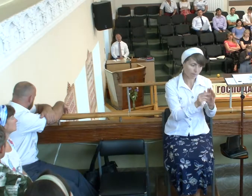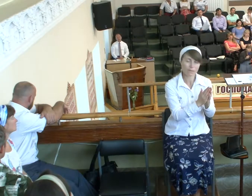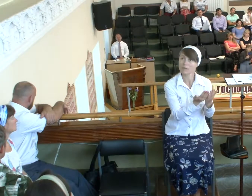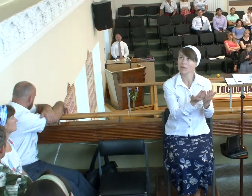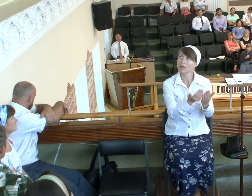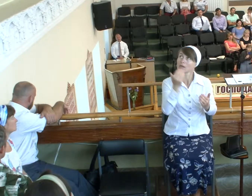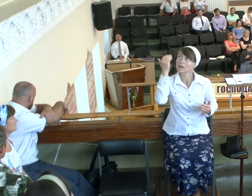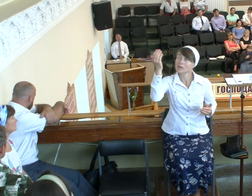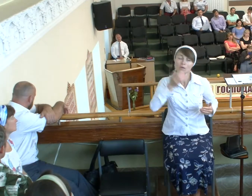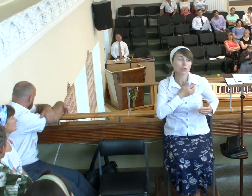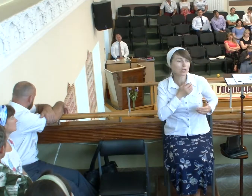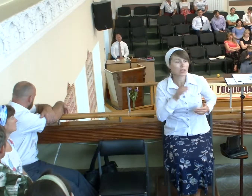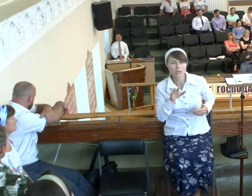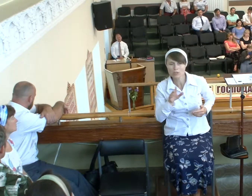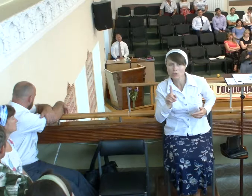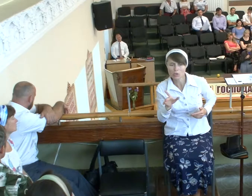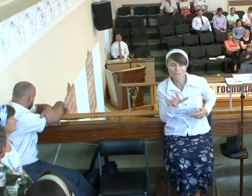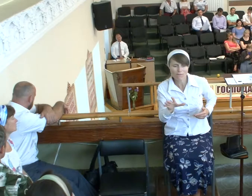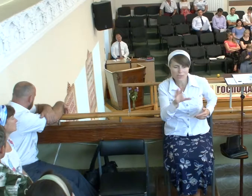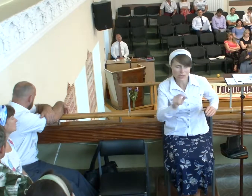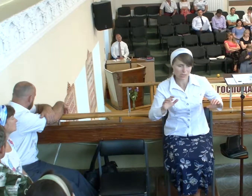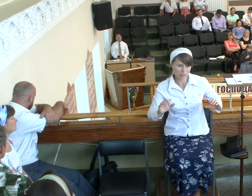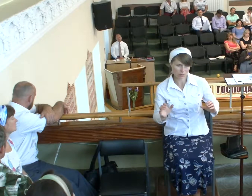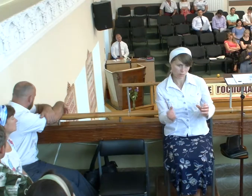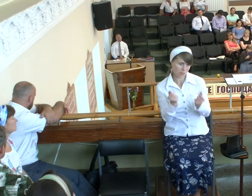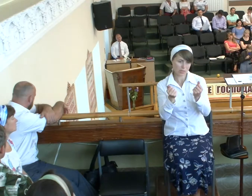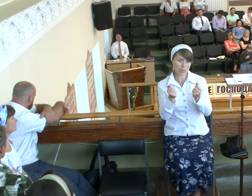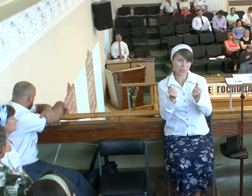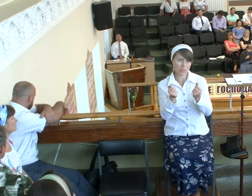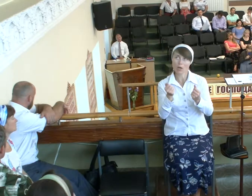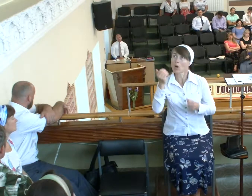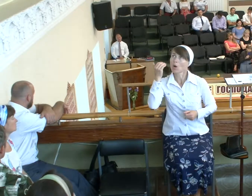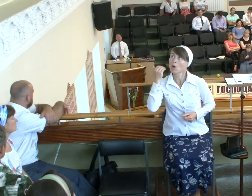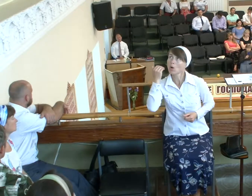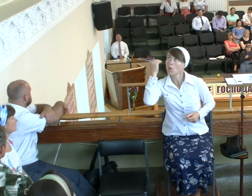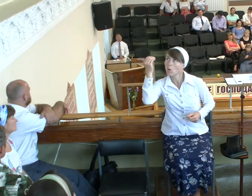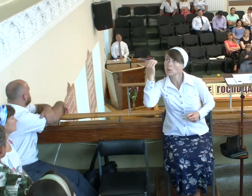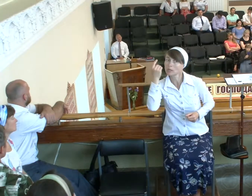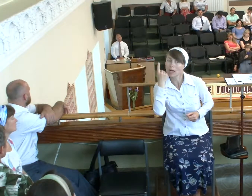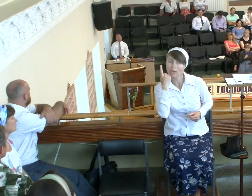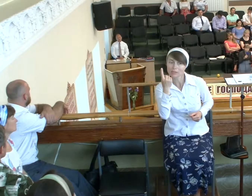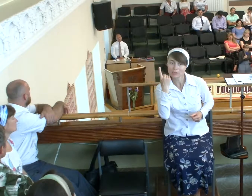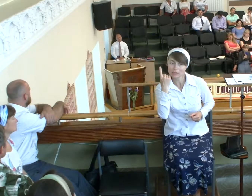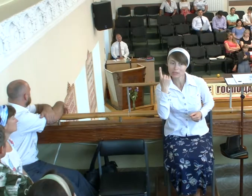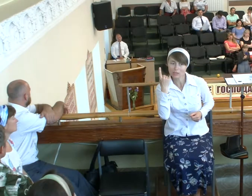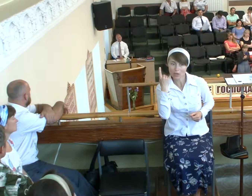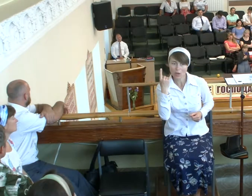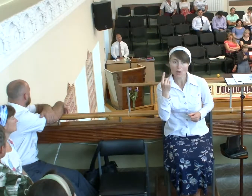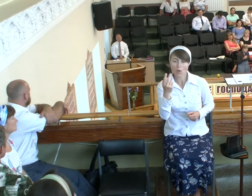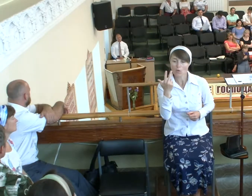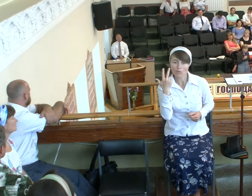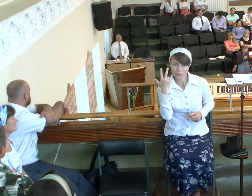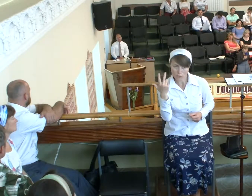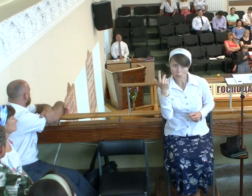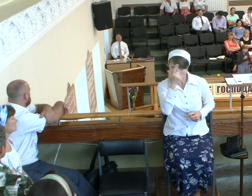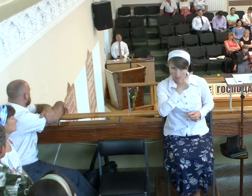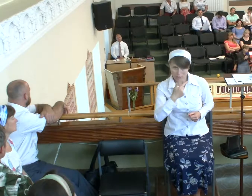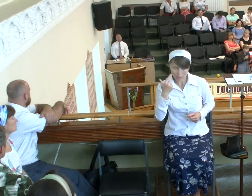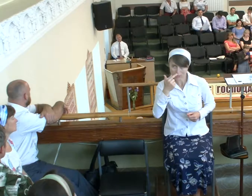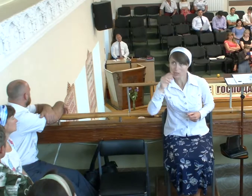спаслись. Один в трех лицах и всему основа – Бог всемогущий и